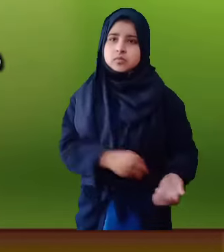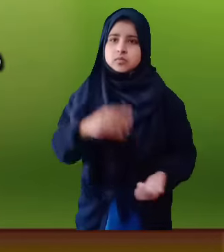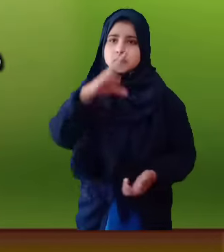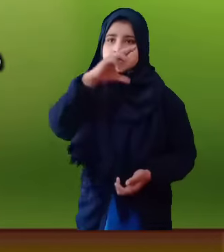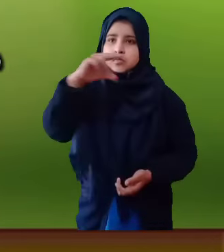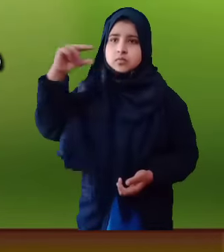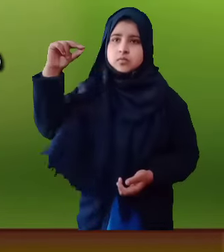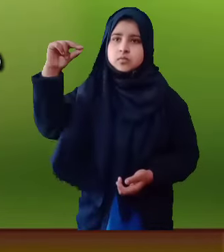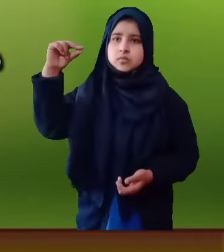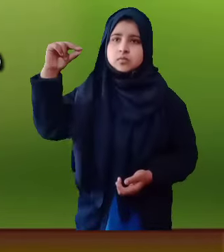मैदा